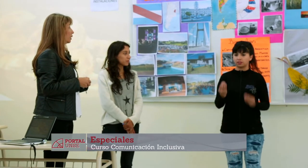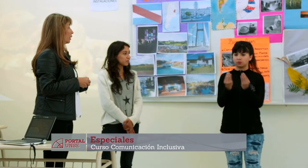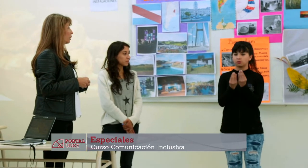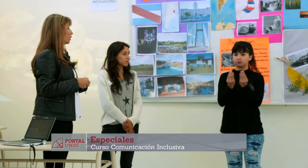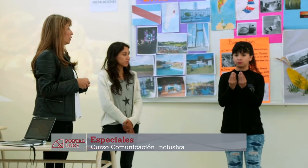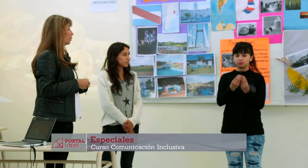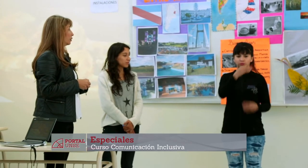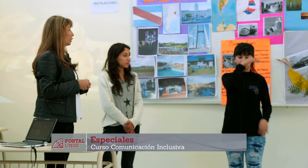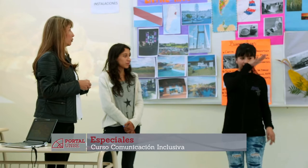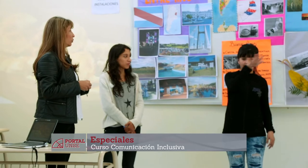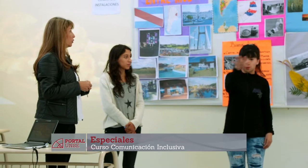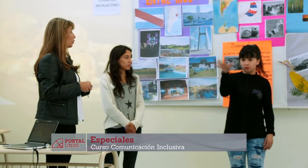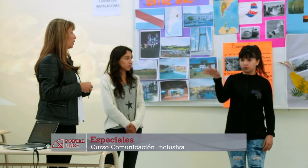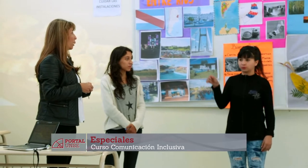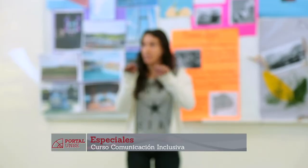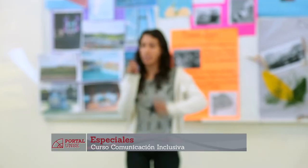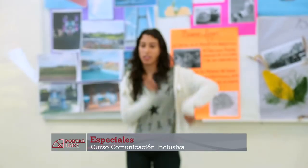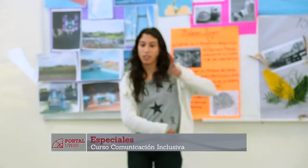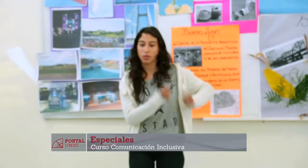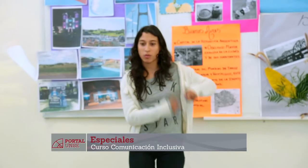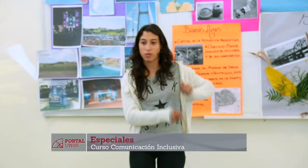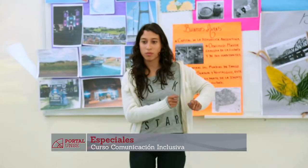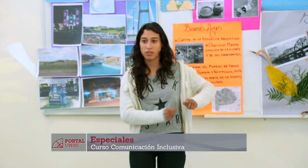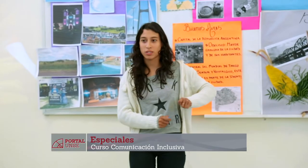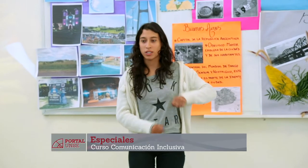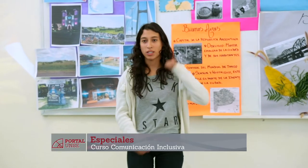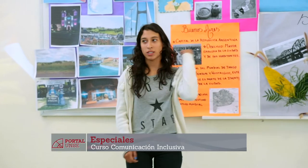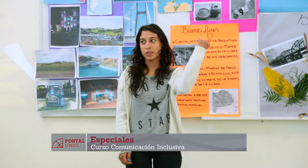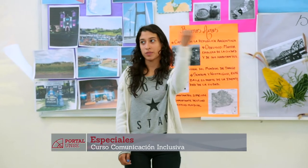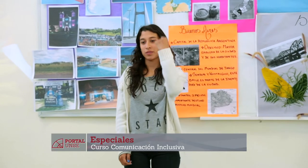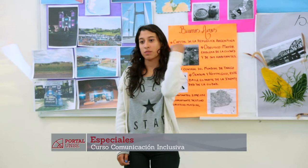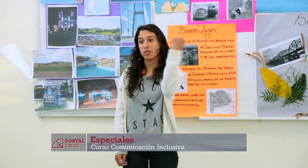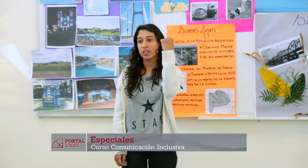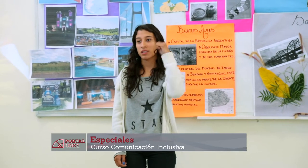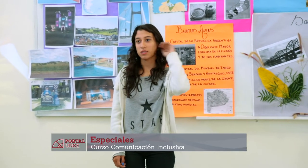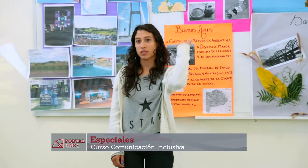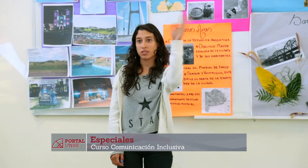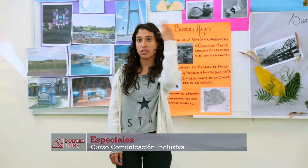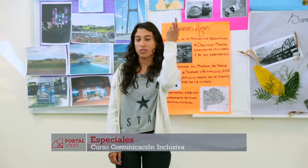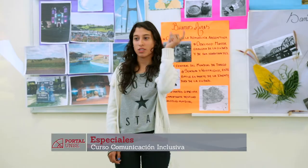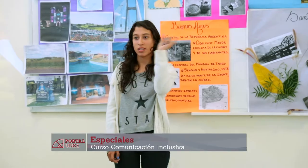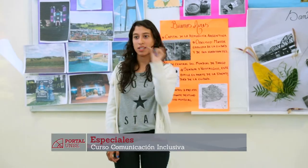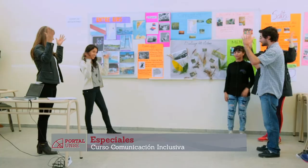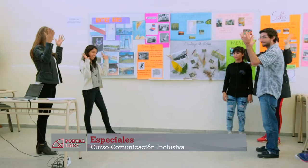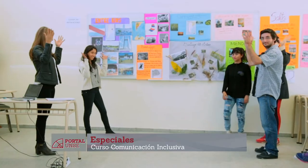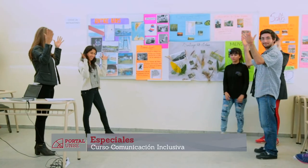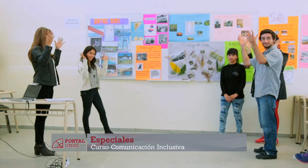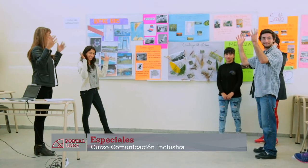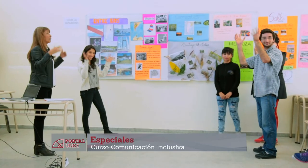año lo que tenemos es interpretación, mucha interpretación, y ellos van a salir como instructor intérprete, del cual ellos